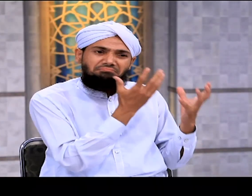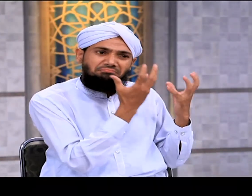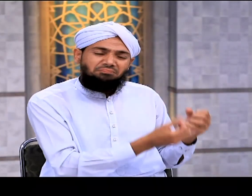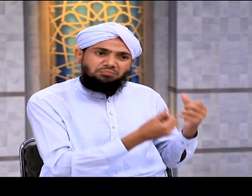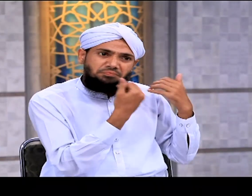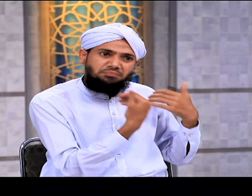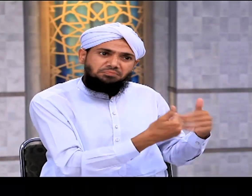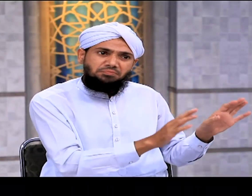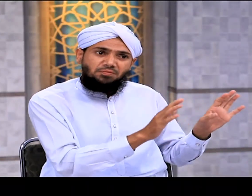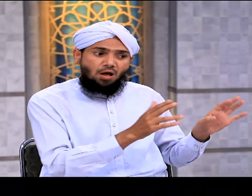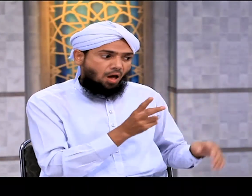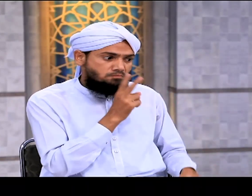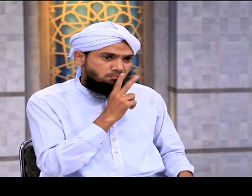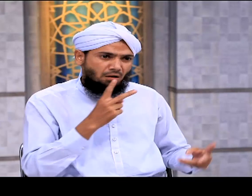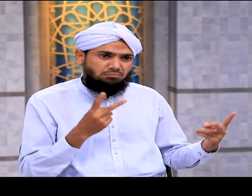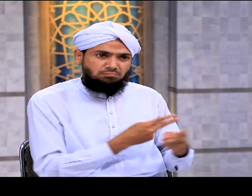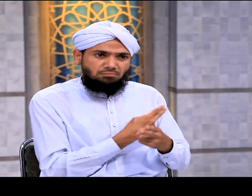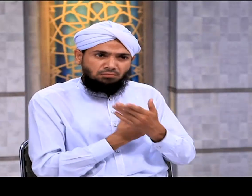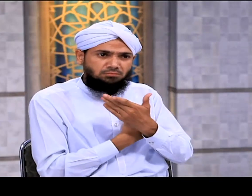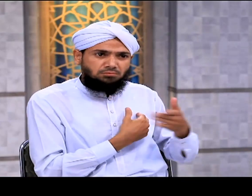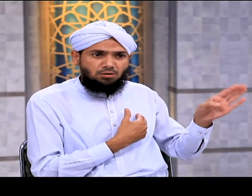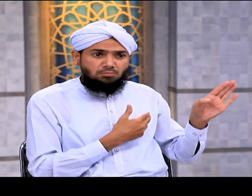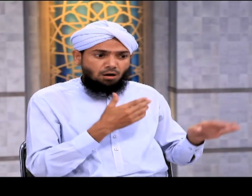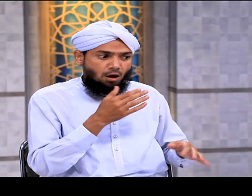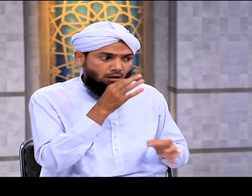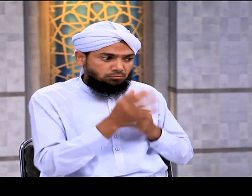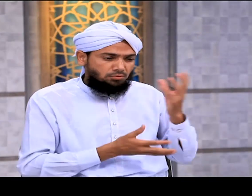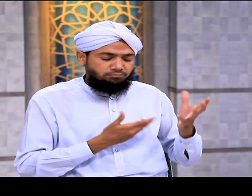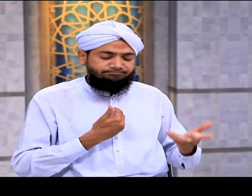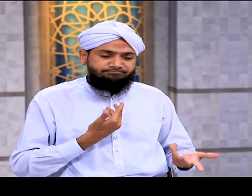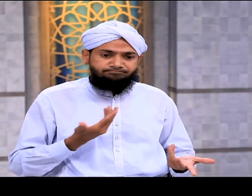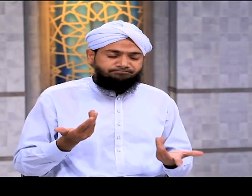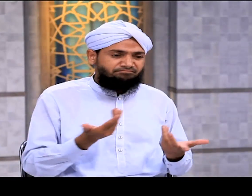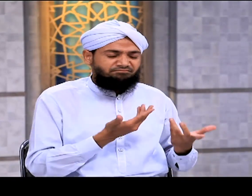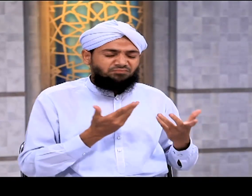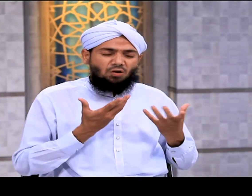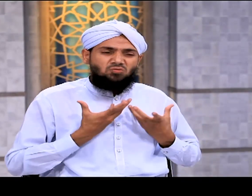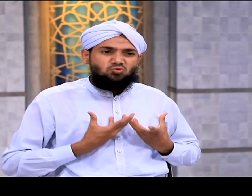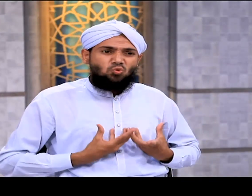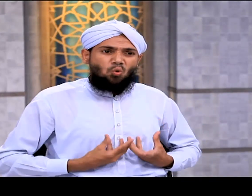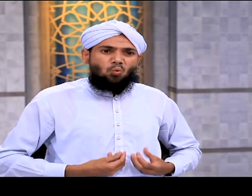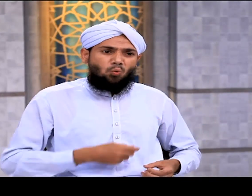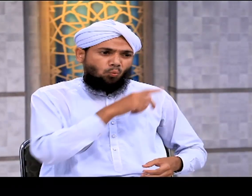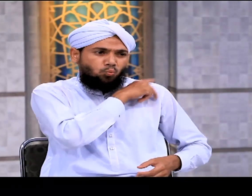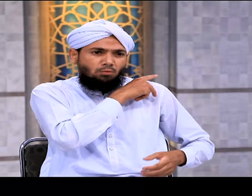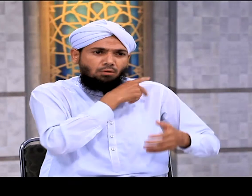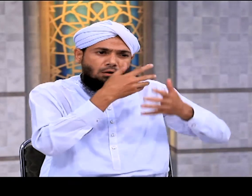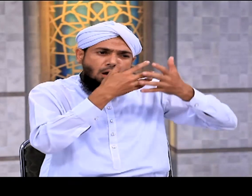اور کلام مت کرو۔ اب اہل جہنم نا امید ہو جائیں گے اور اپنے گناہوں پر افسوس کریں گے،